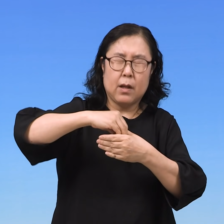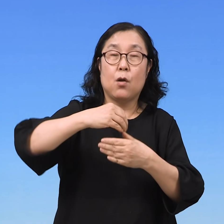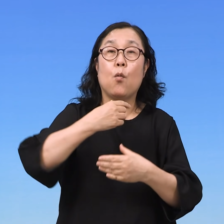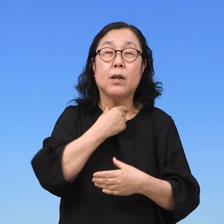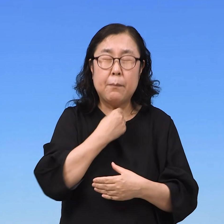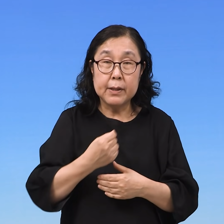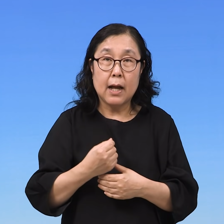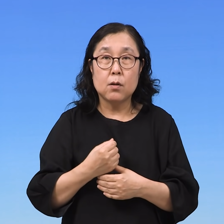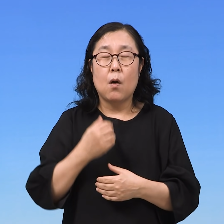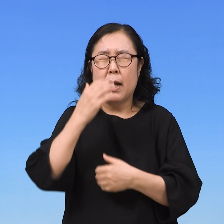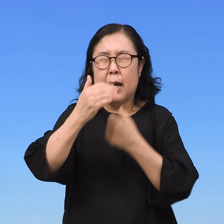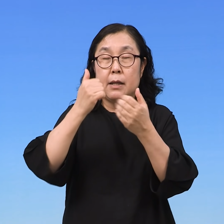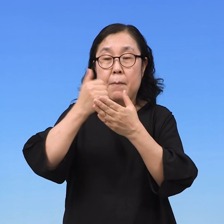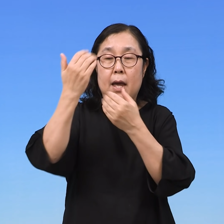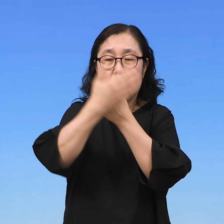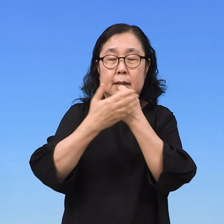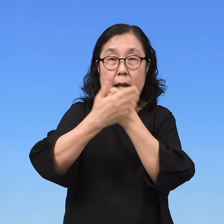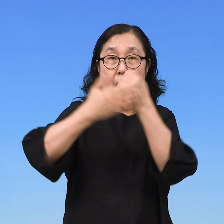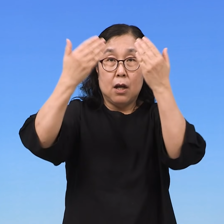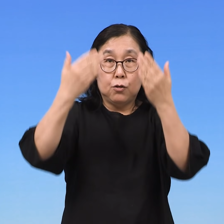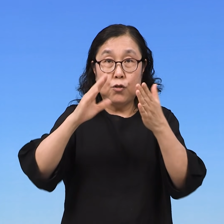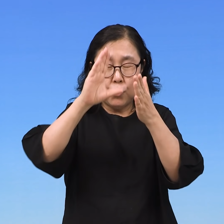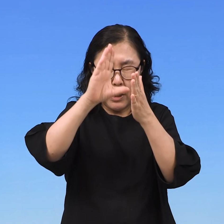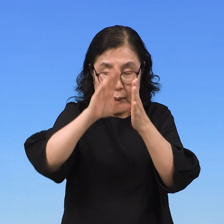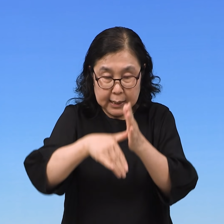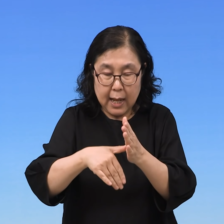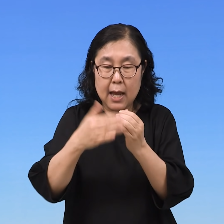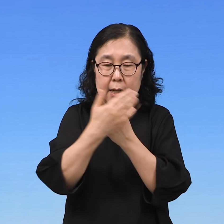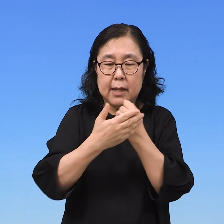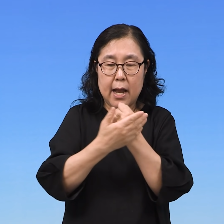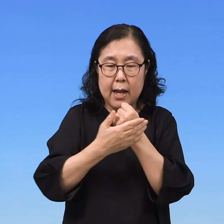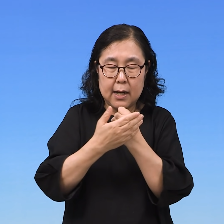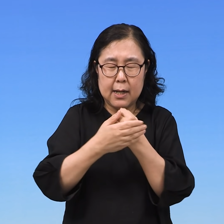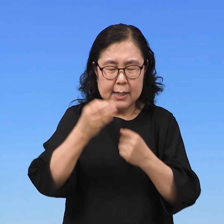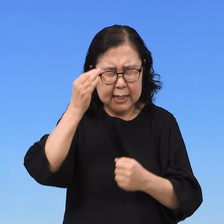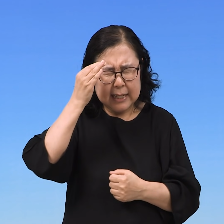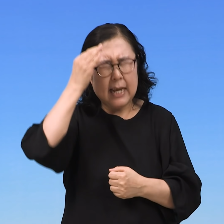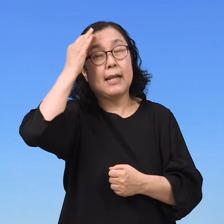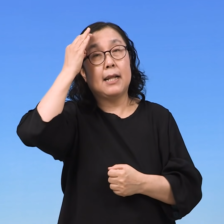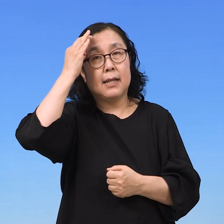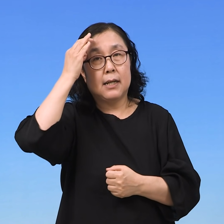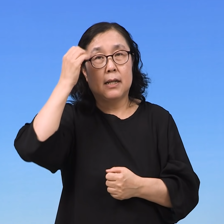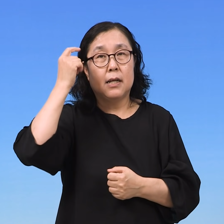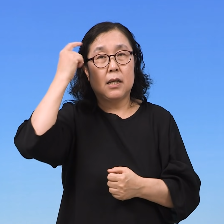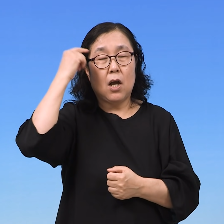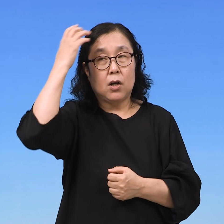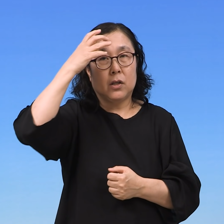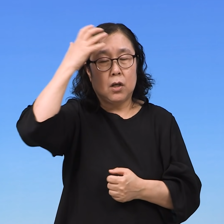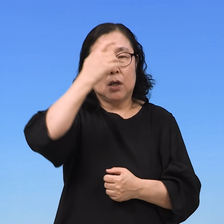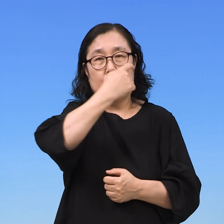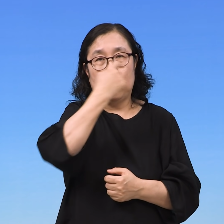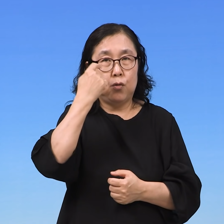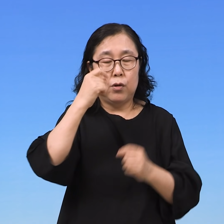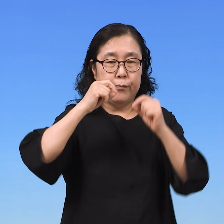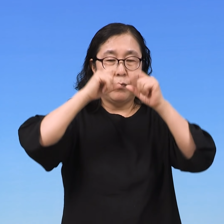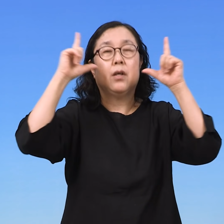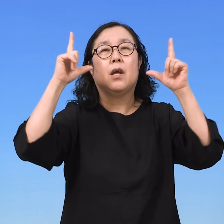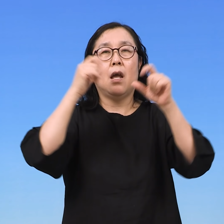됩니까? 하나님이 은혜를 주실 때 은혜를 은혜로 아는 영안을 허락해 주시기를